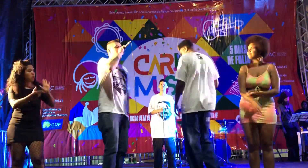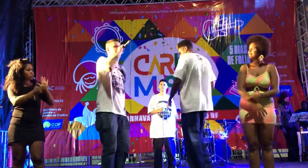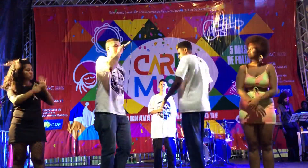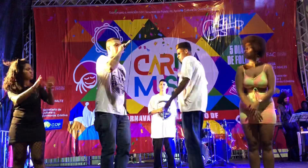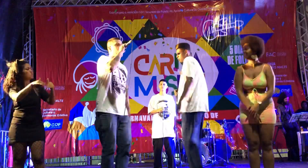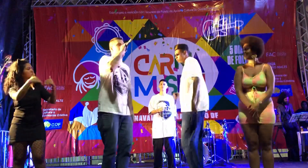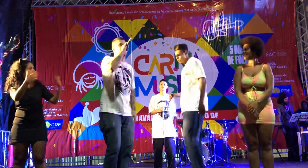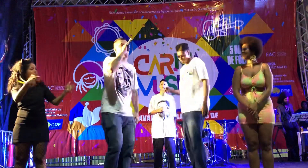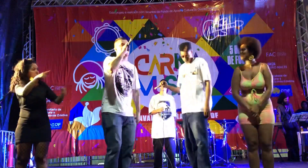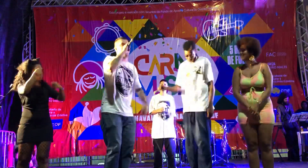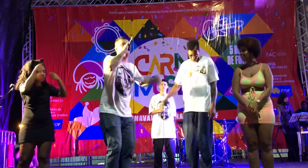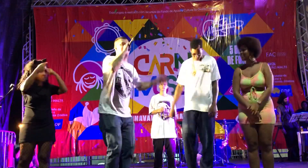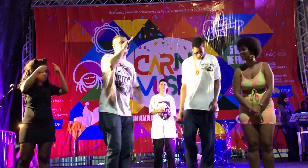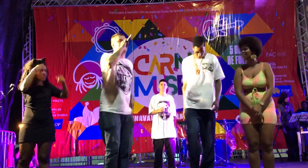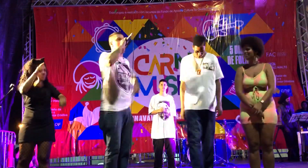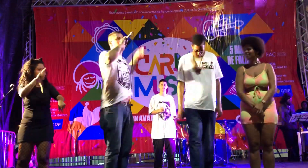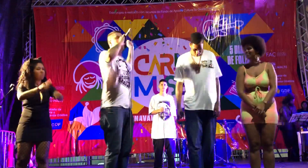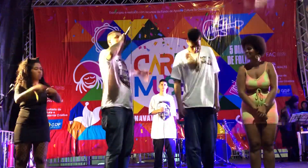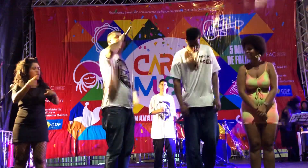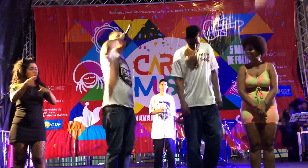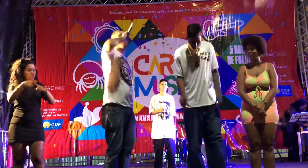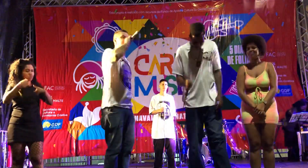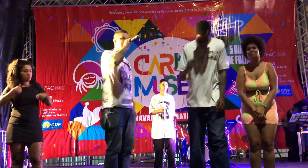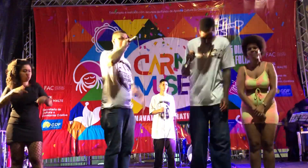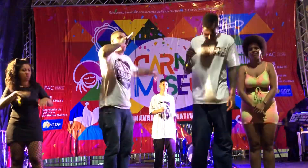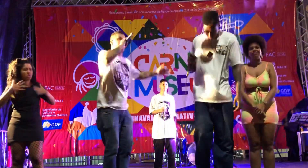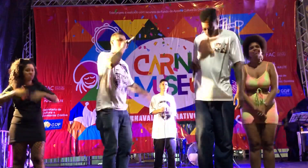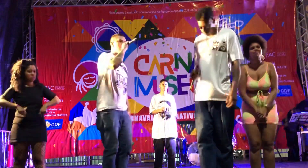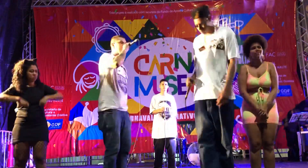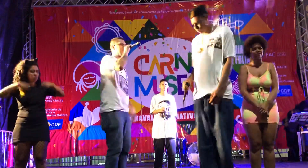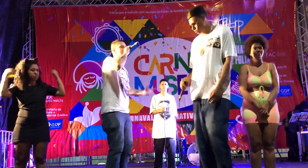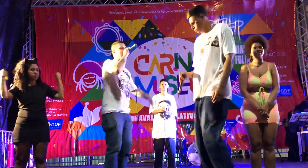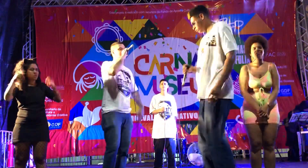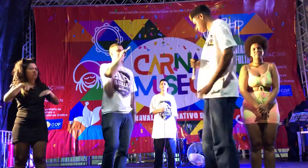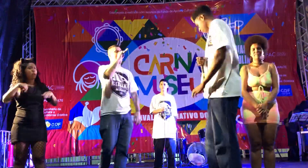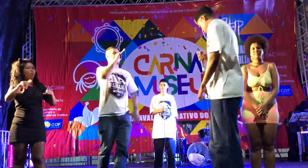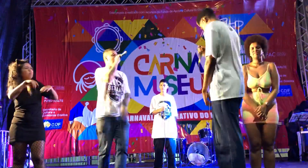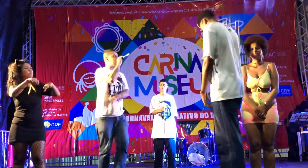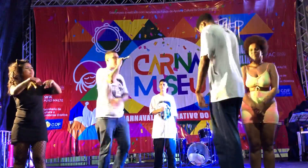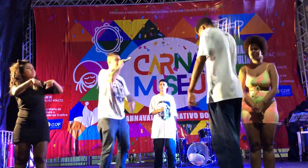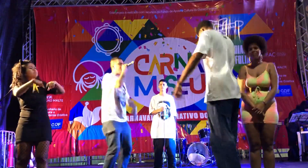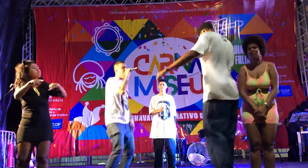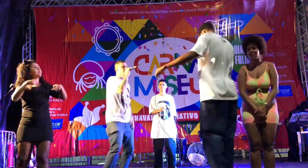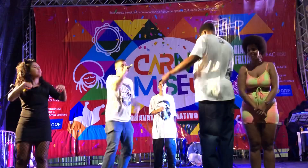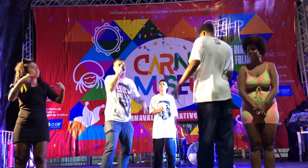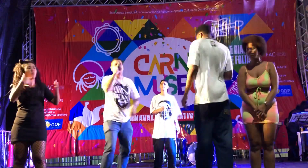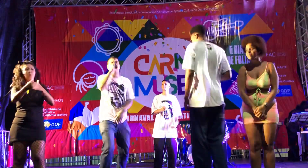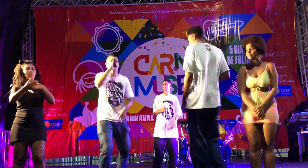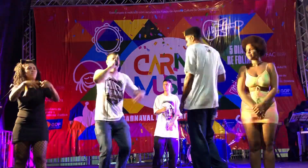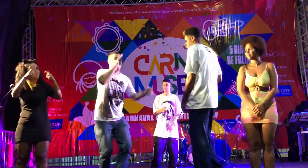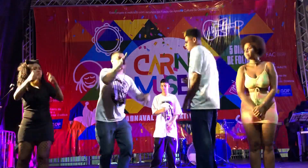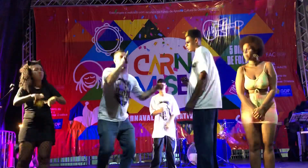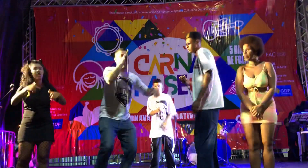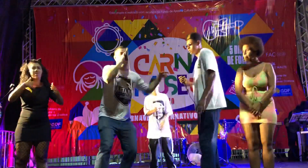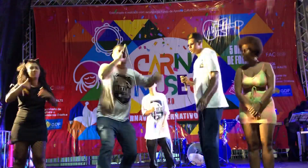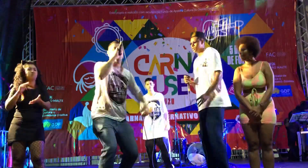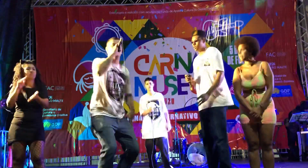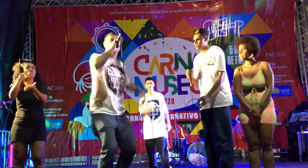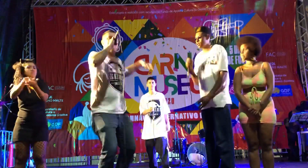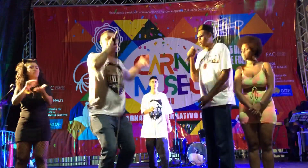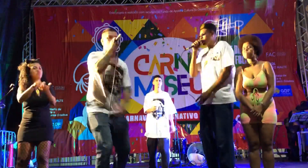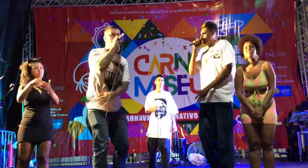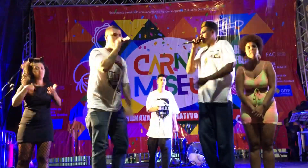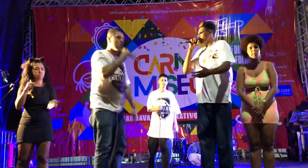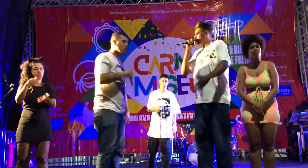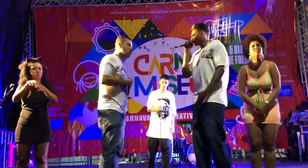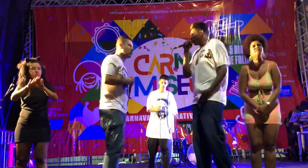então improvisa. Porque eu jogo até de pé descalço e sem camisa. No golzinho, na quebrada, onde for. Parceiro, na quebrada ou no palco eu